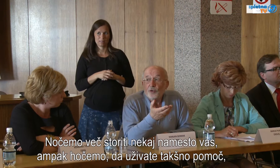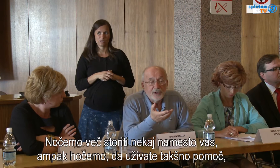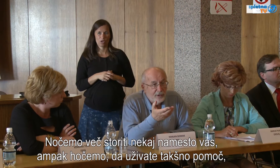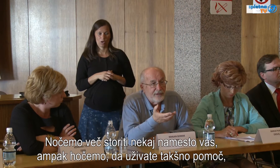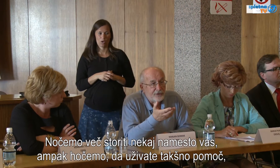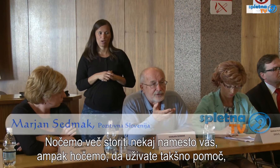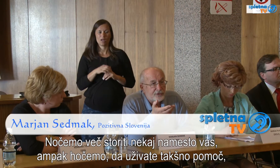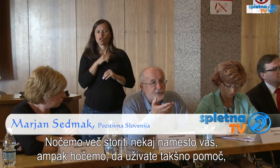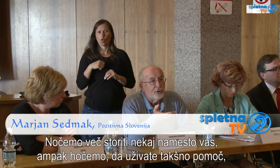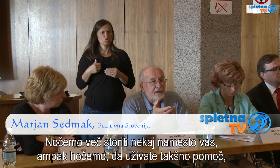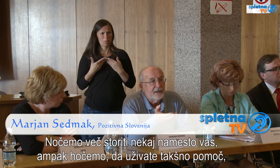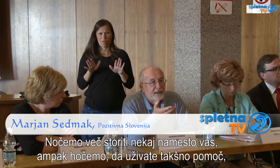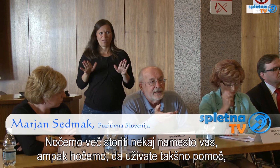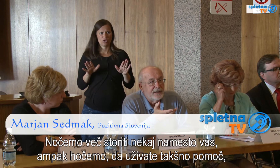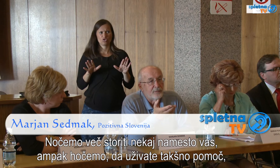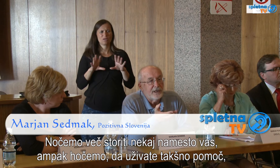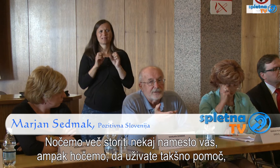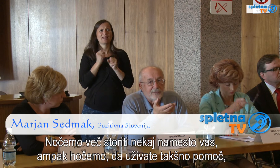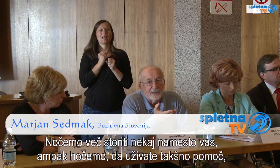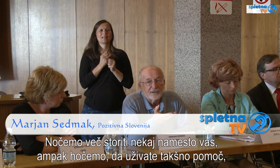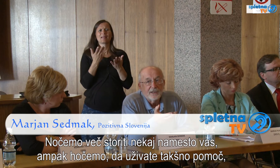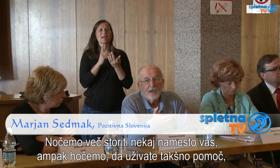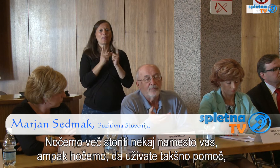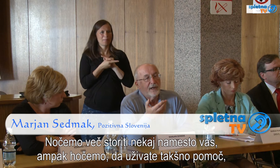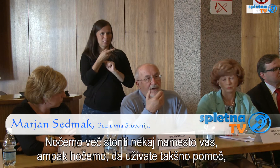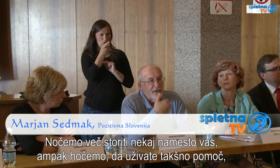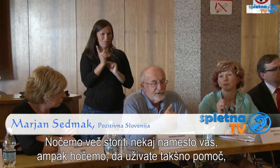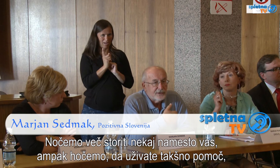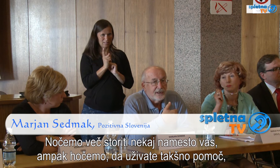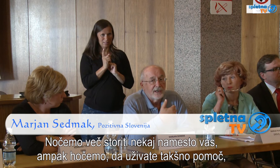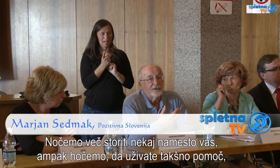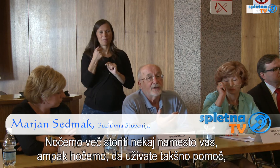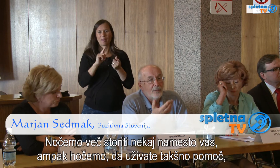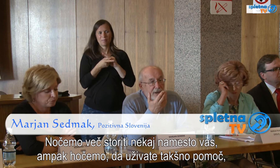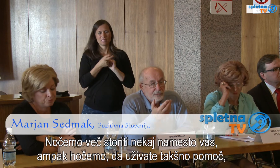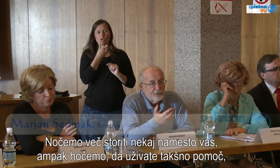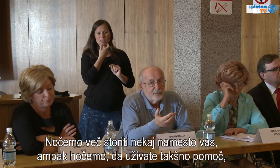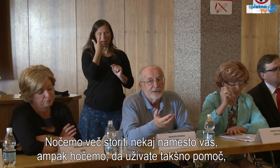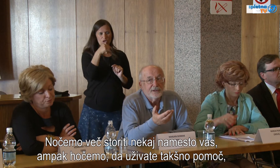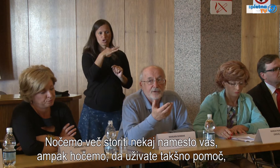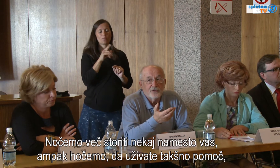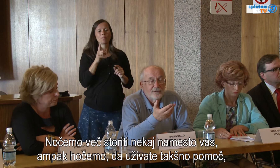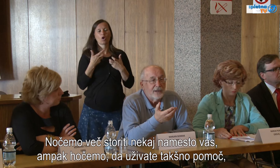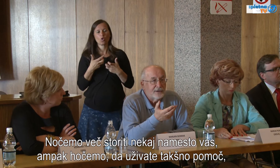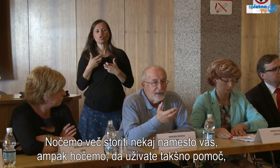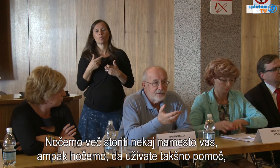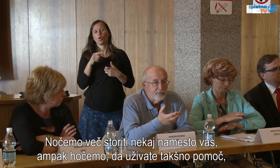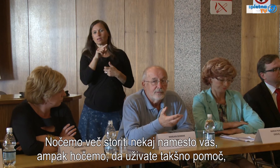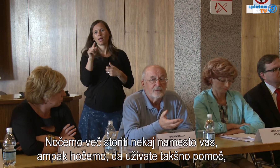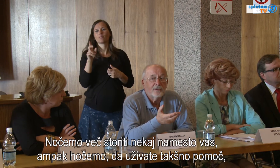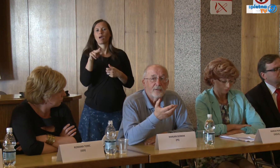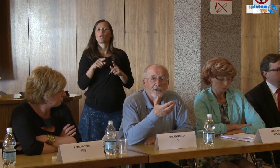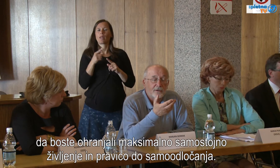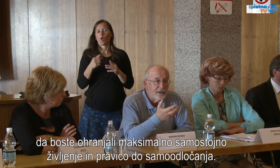Ne nočemo več storiti nekaj namesto vas ali pa namesto starejših, ampak hočemo, da ti uživajo